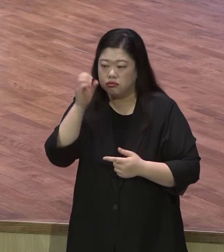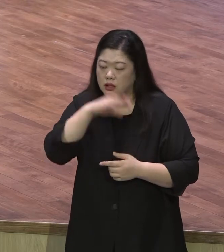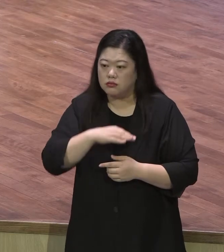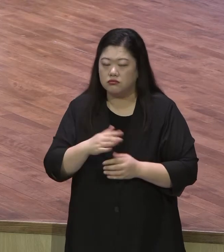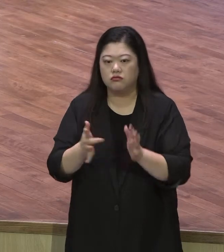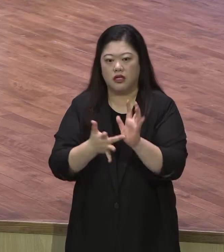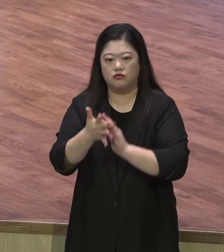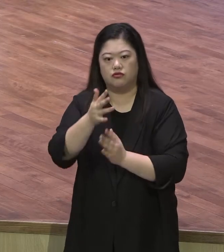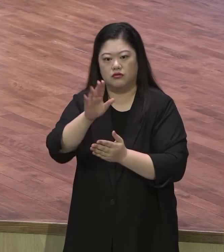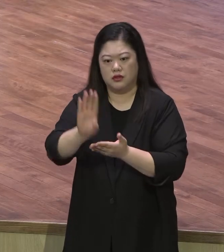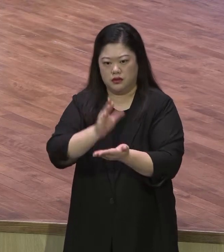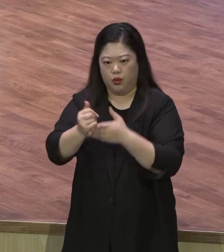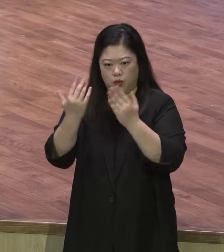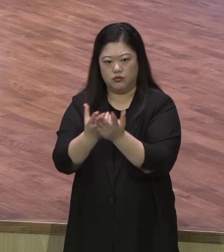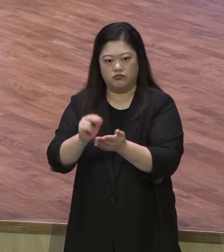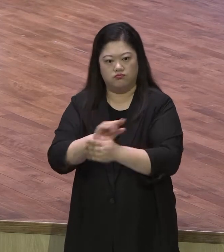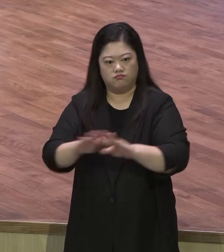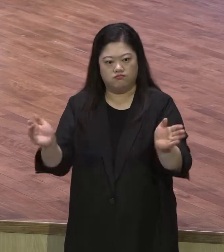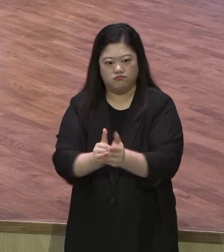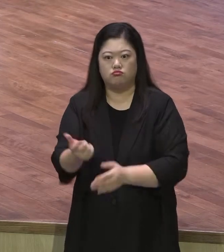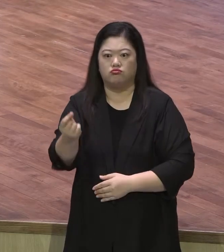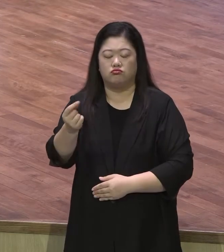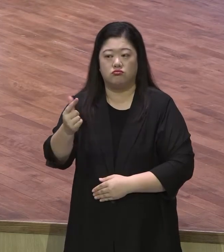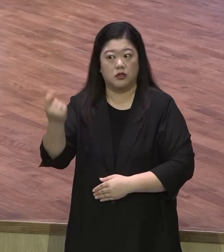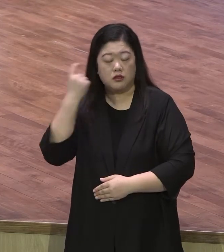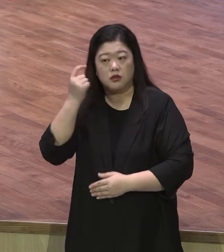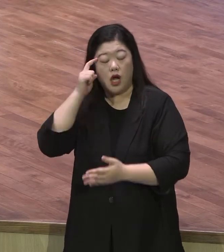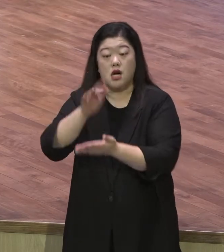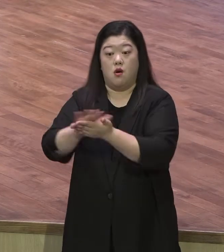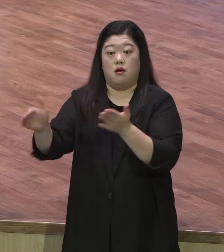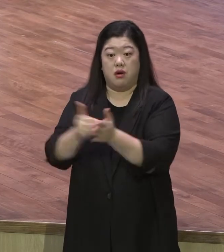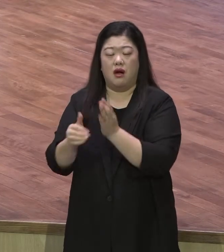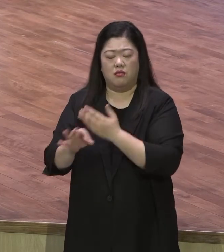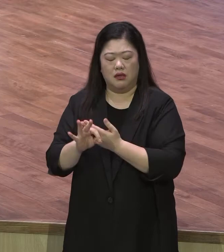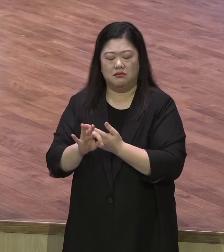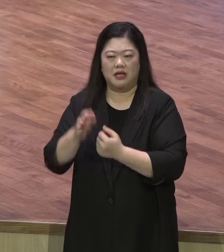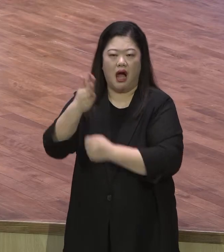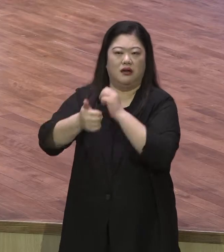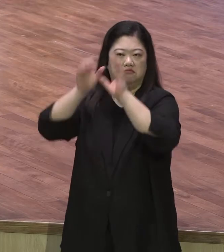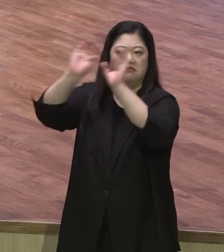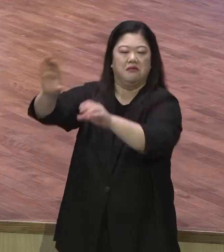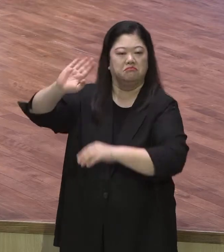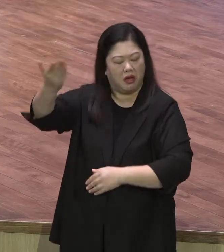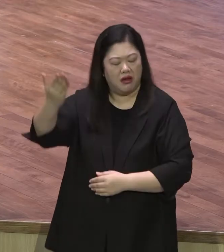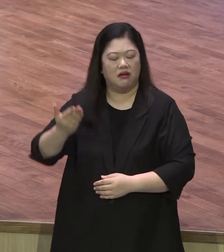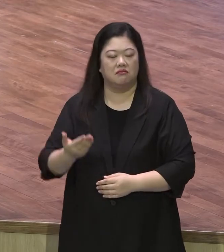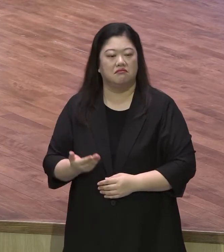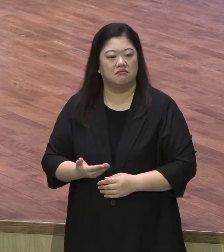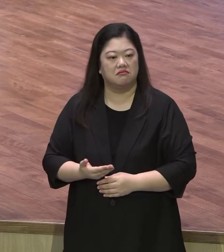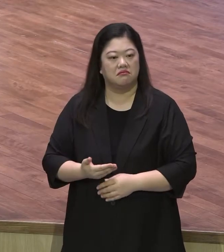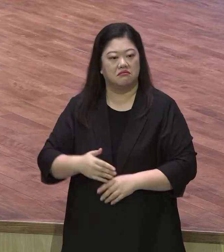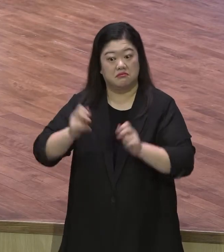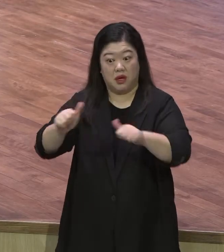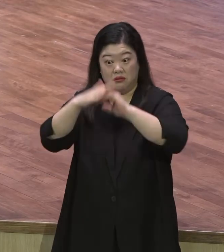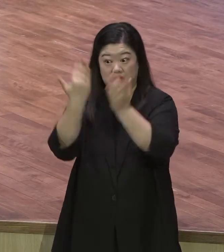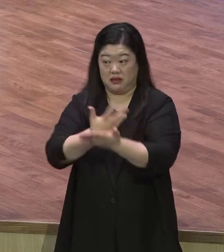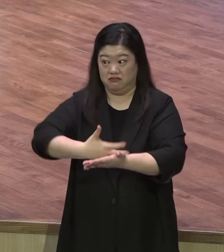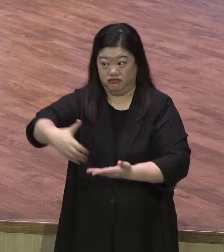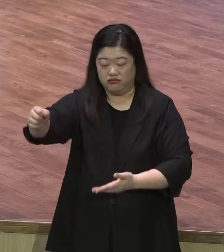예수가 거시도인데 뭐. 모든 문제 얘기를 끝났는데 뭐. 그렇게 생각을 하고 그렇게